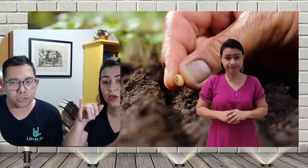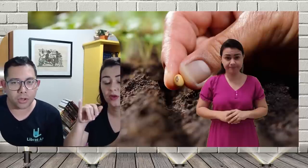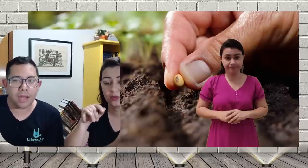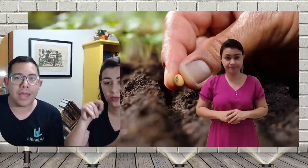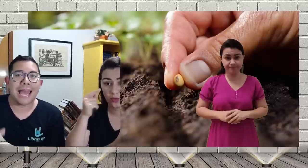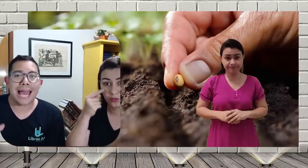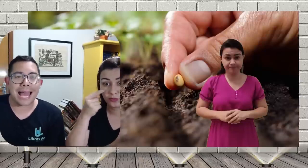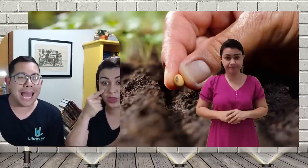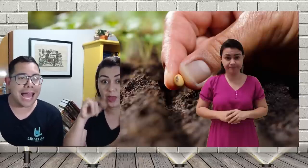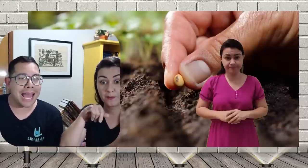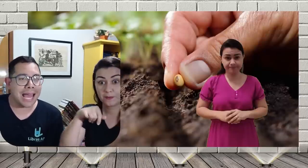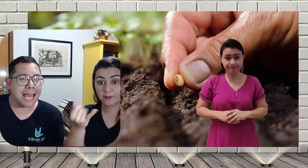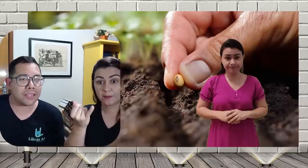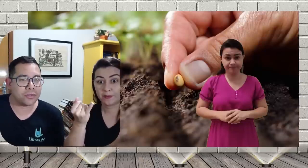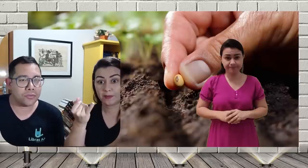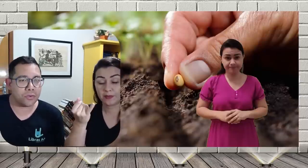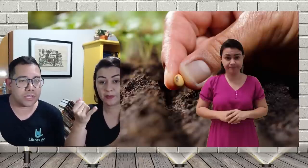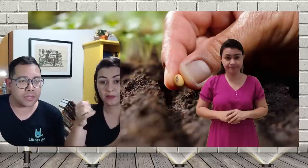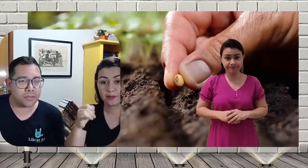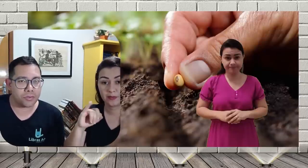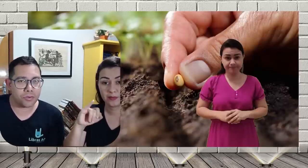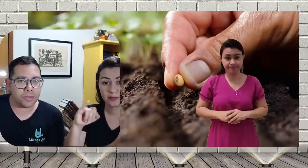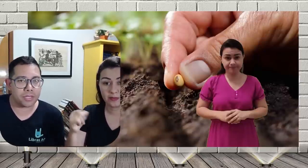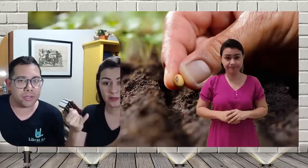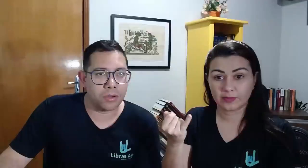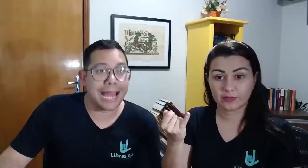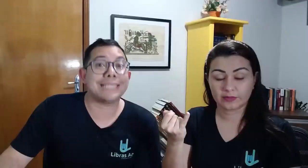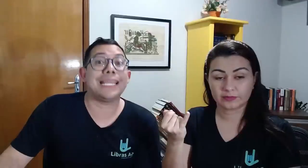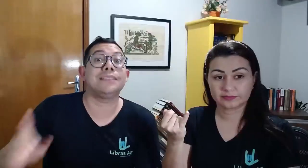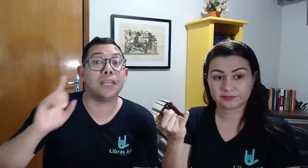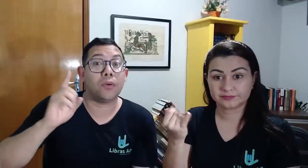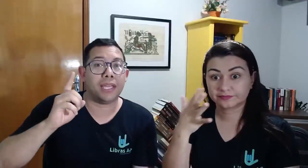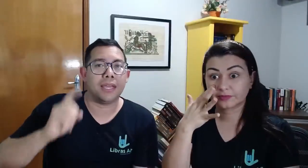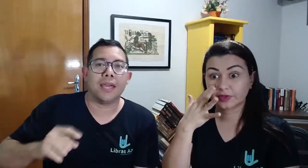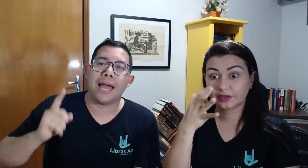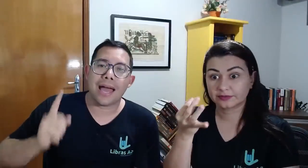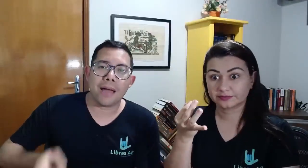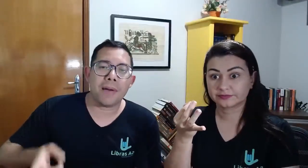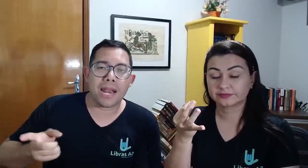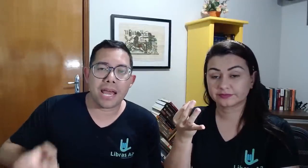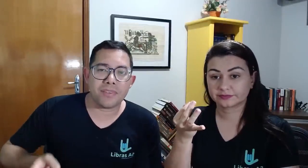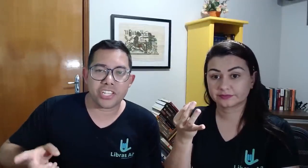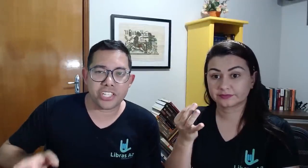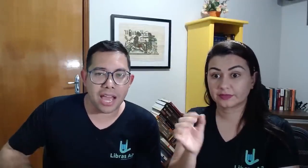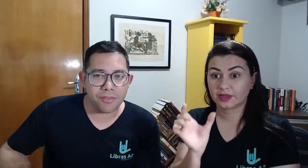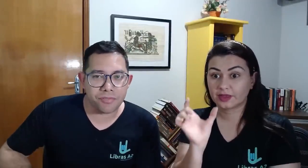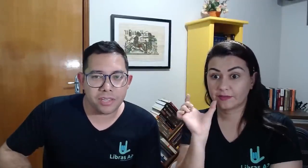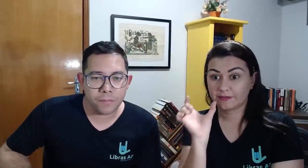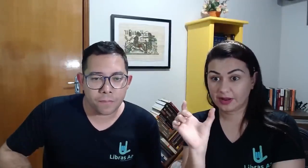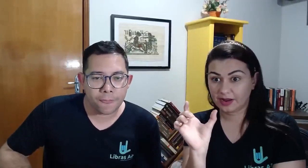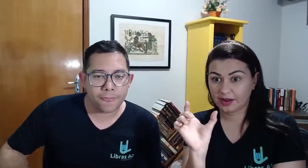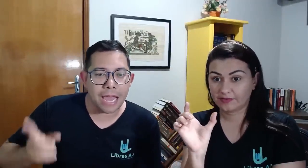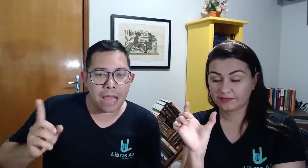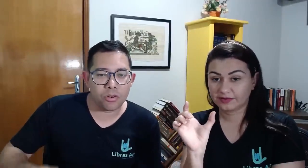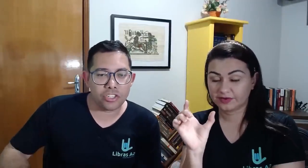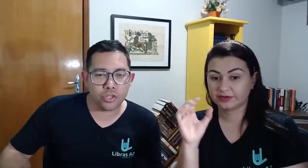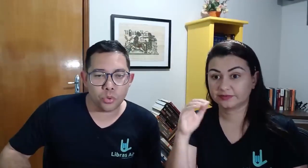só. Deixa eu voltar, deixa eu vir aqui, ó. Atenção, hein? A palavra-chave da aula de